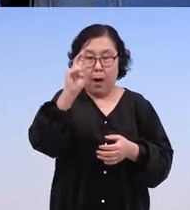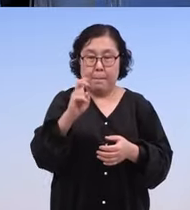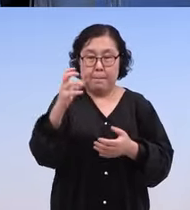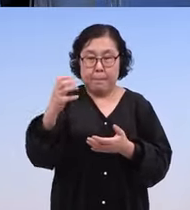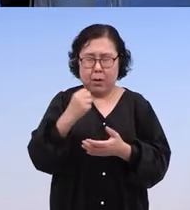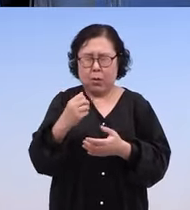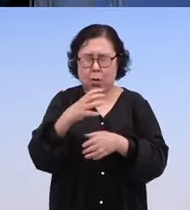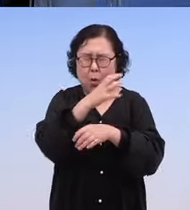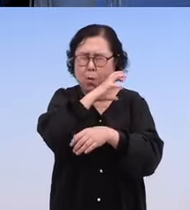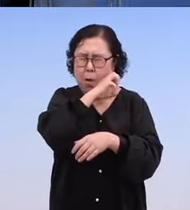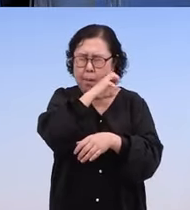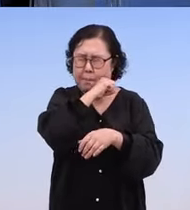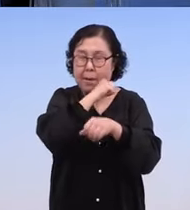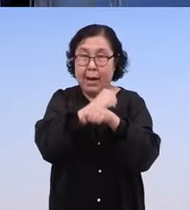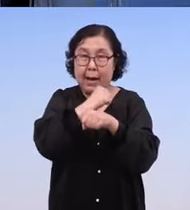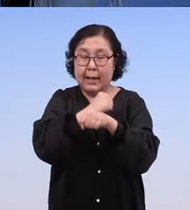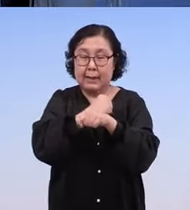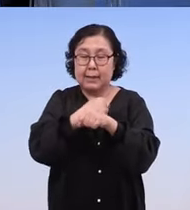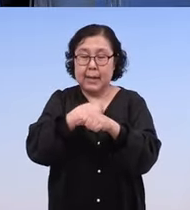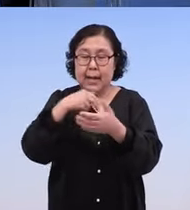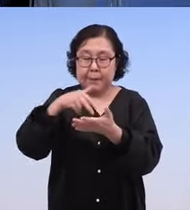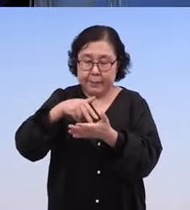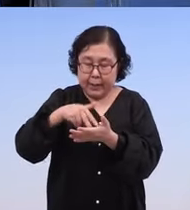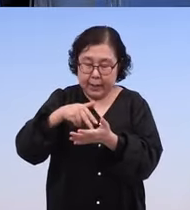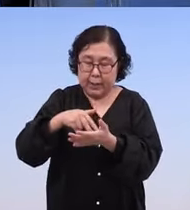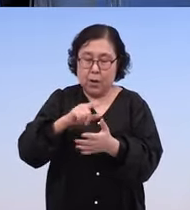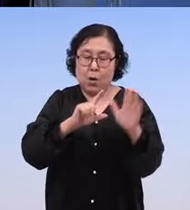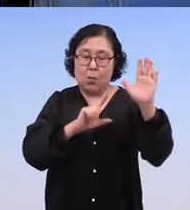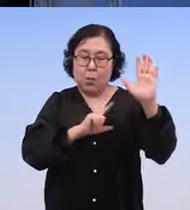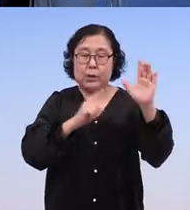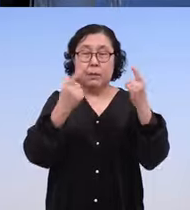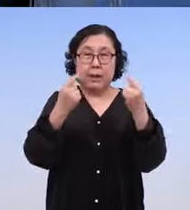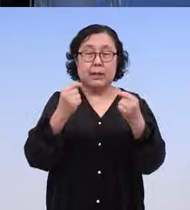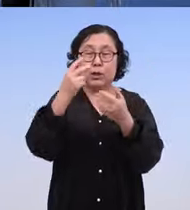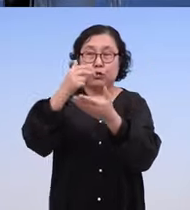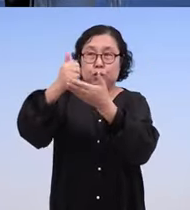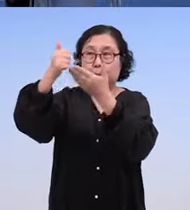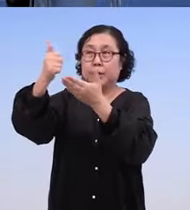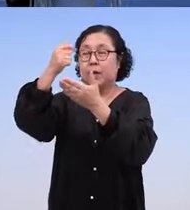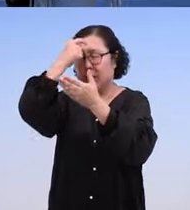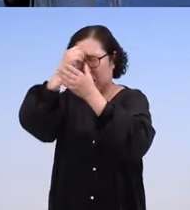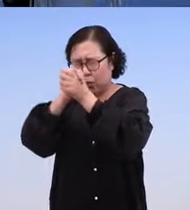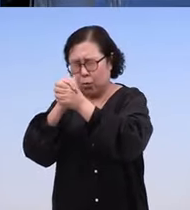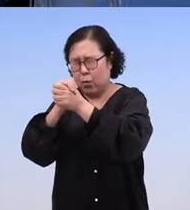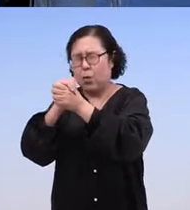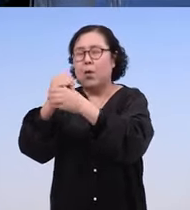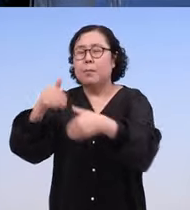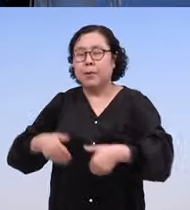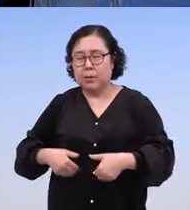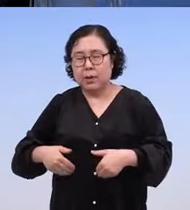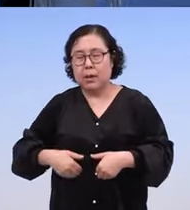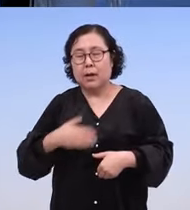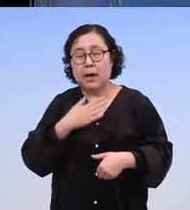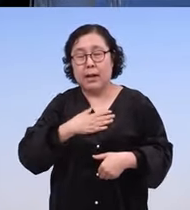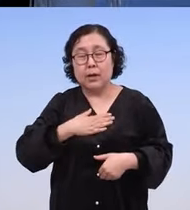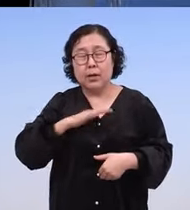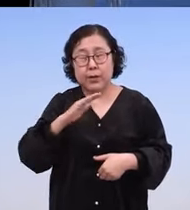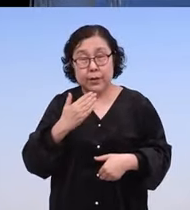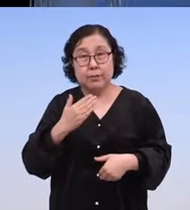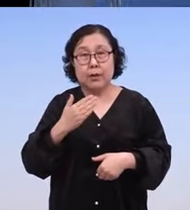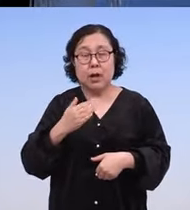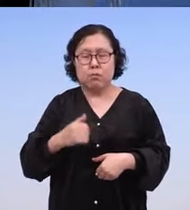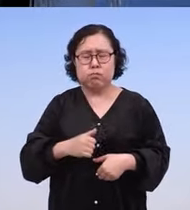저의 상황에서 모세와 같이 주님께 부르짖어야 한다는 것을 알게 되었습니다. 분노하고 복수하는 것이